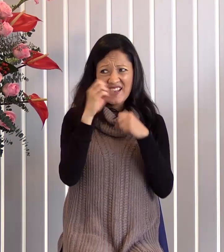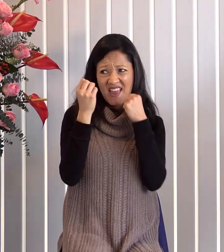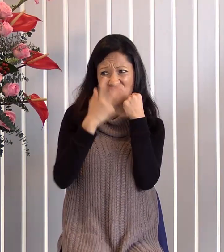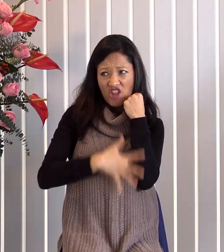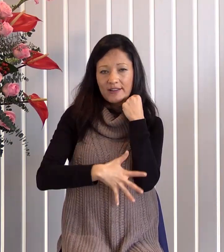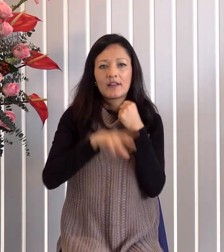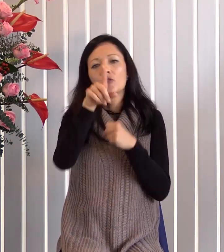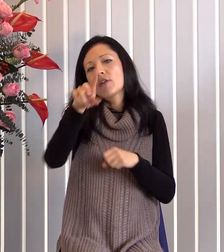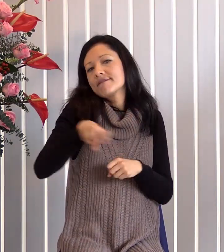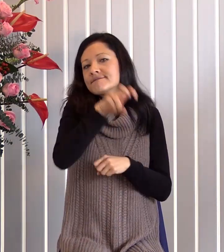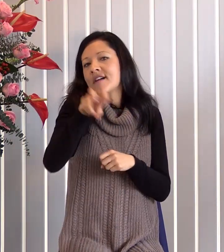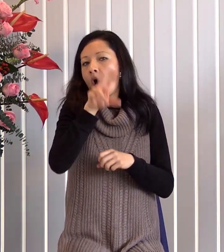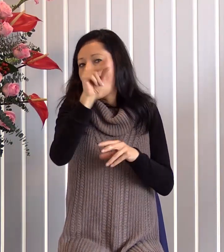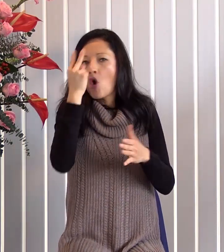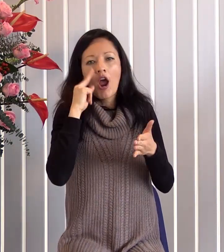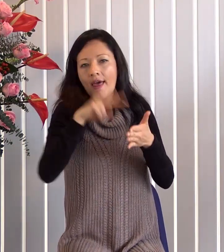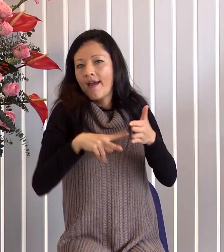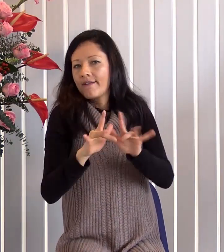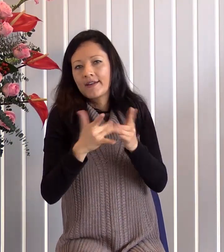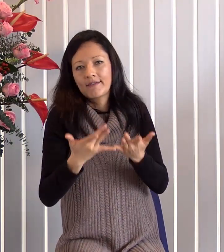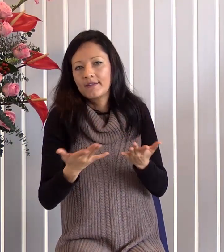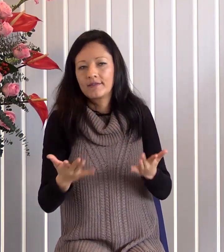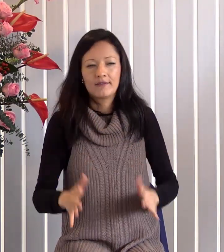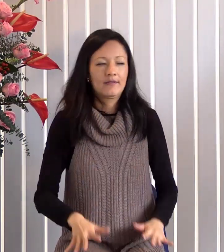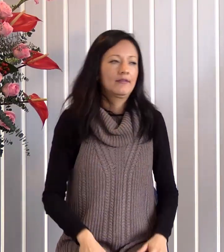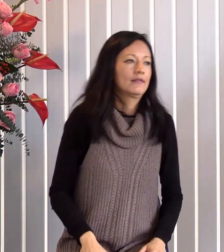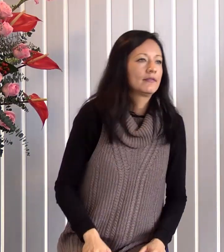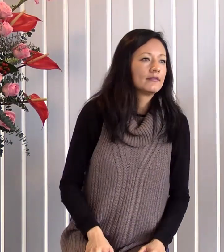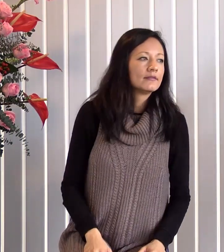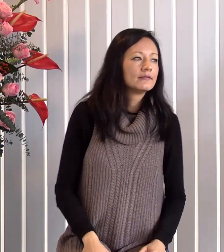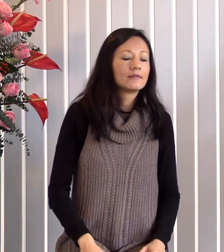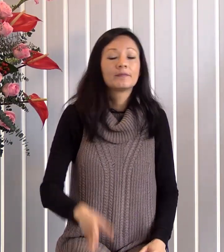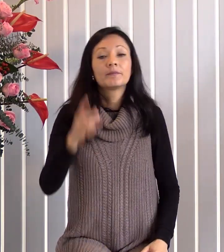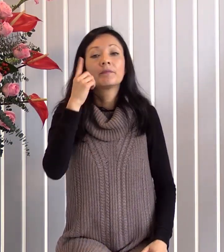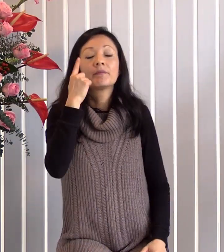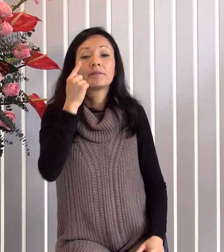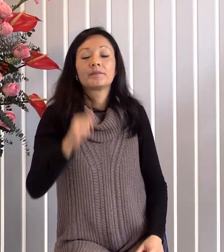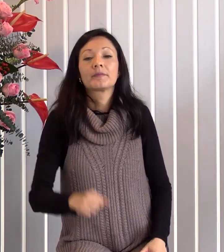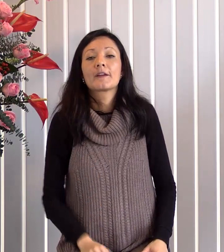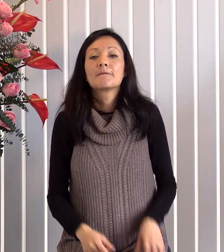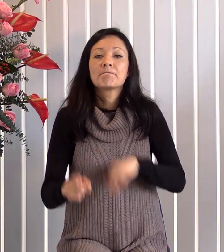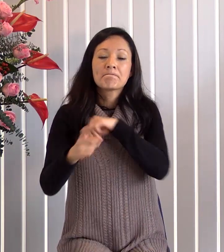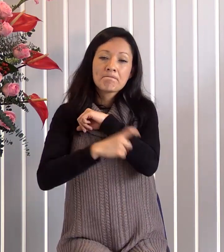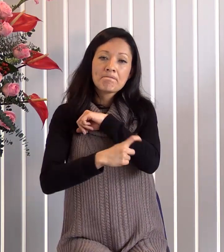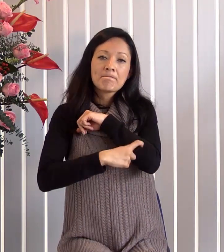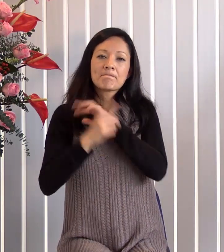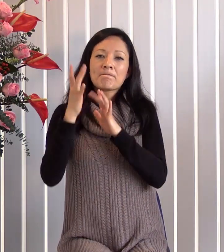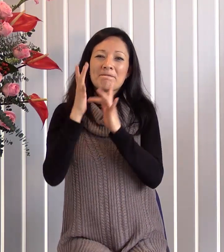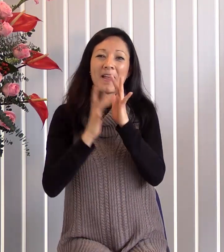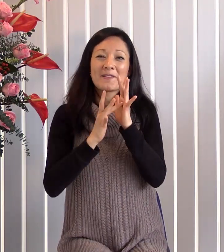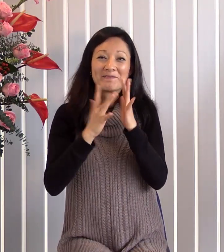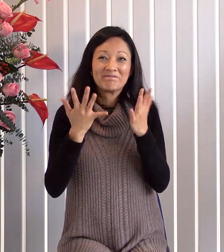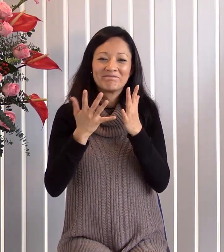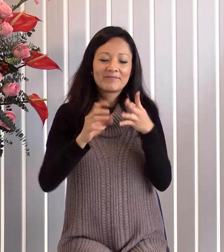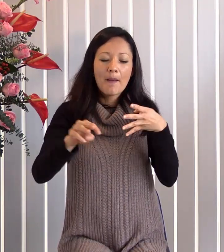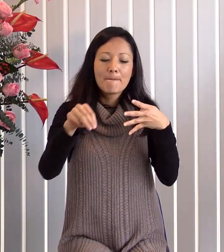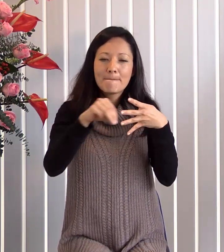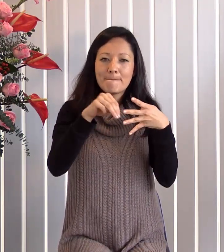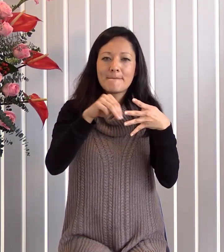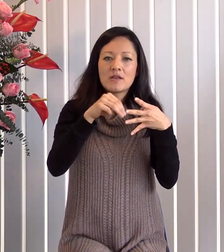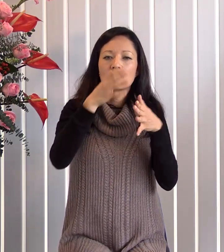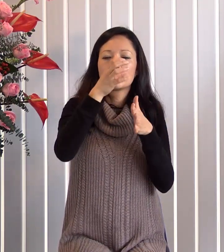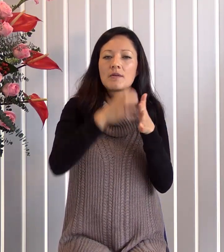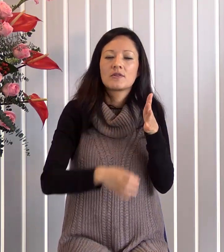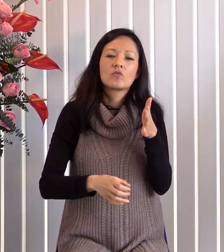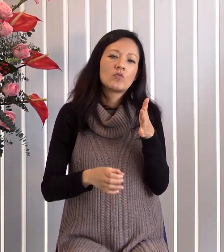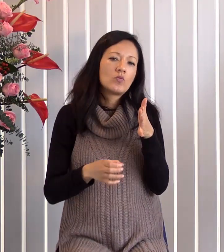es la Biblia, que es lo que tiene que leer bien. Eso está en la tentación de Jesús. Marcos